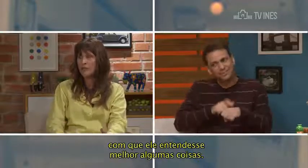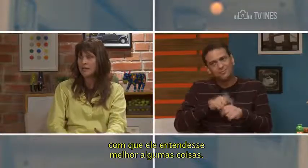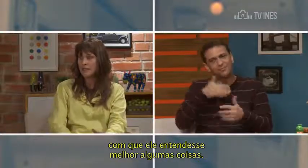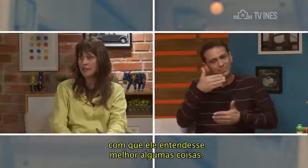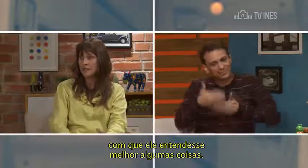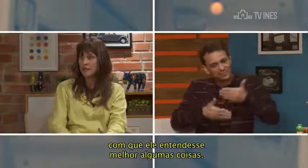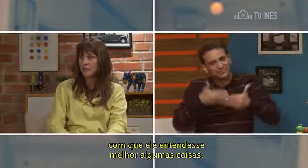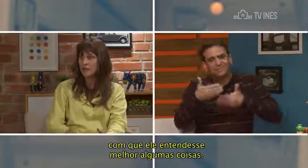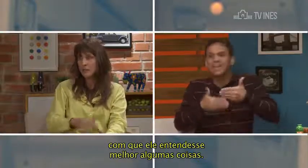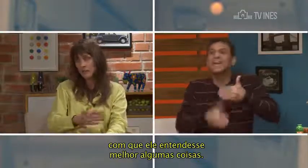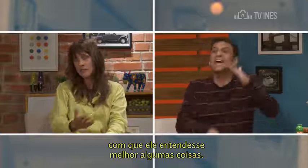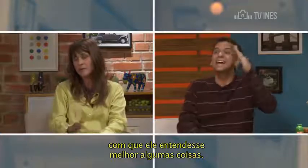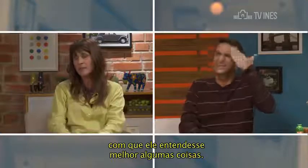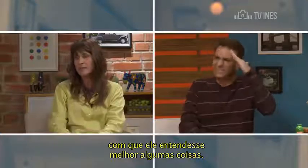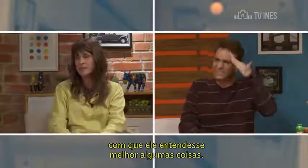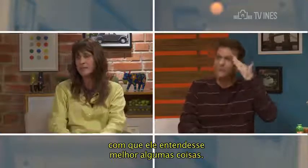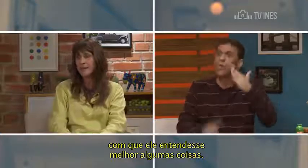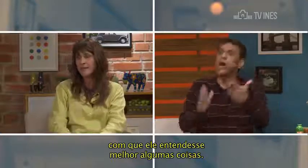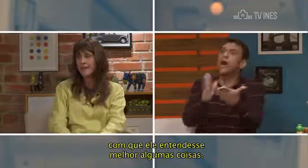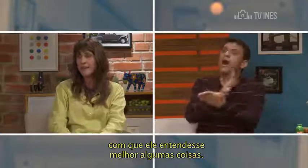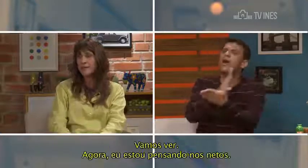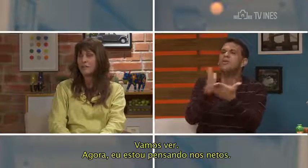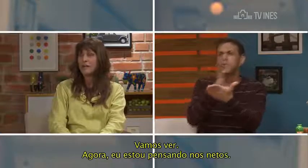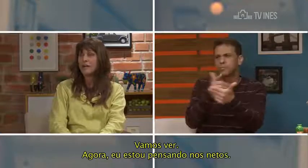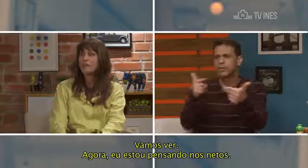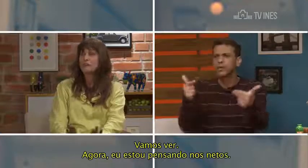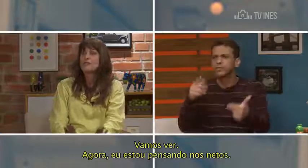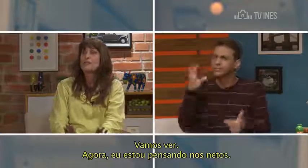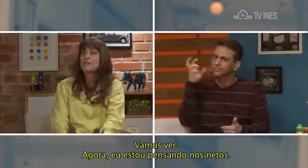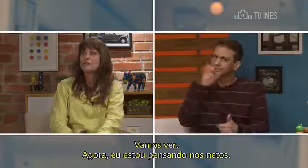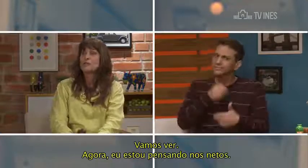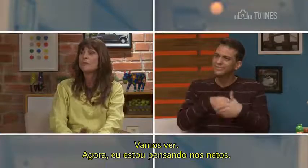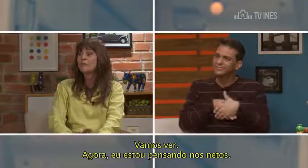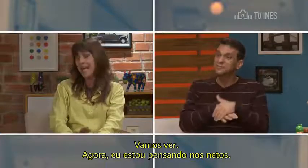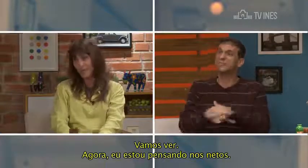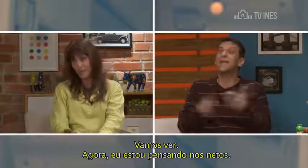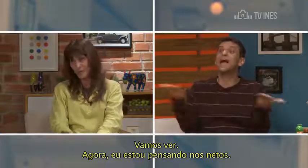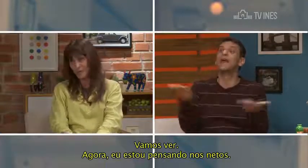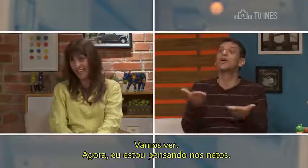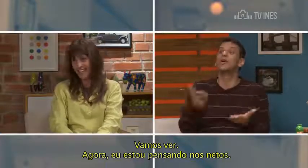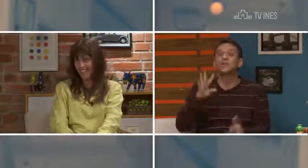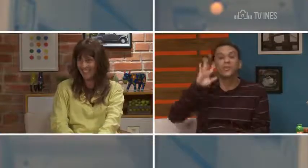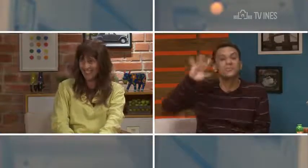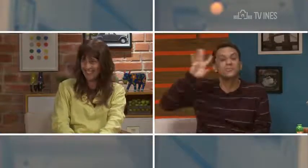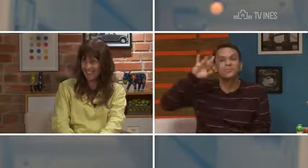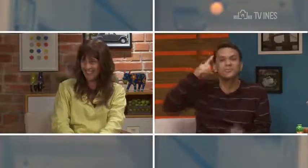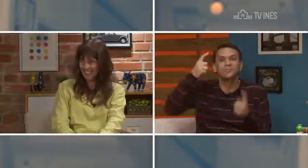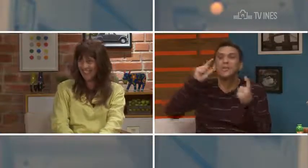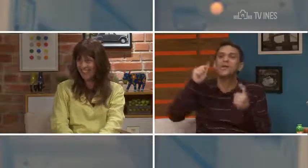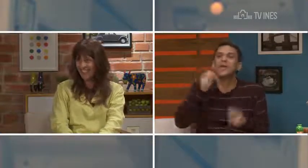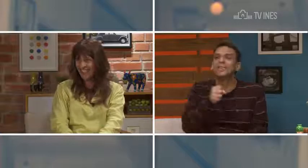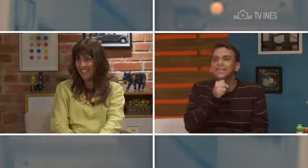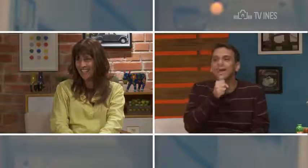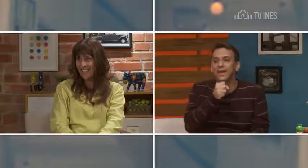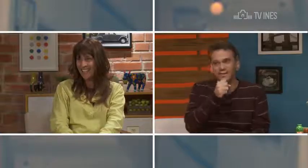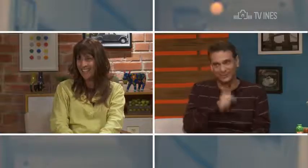fazendo com que ele entendesse melhor algumas coisas e vamos ver. Agora eu estou pensando nos netos.